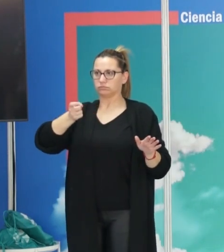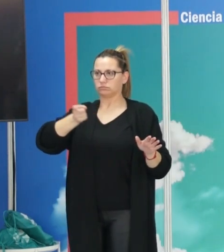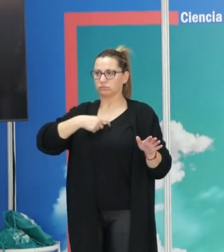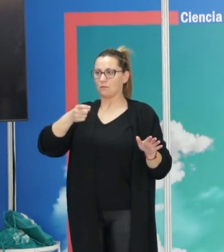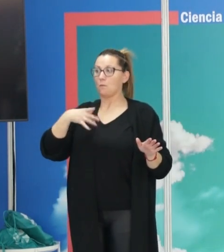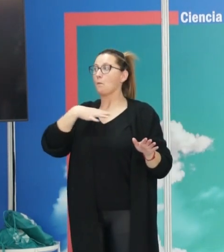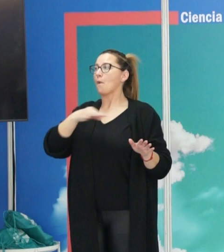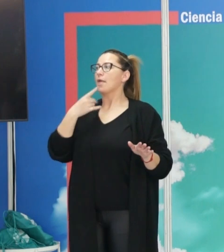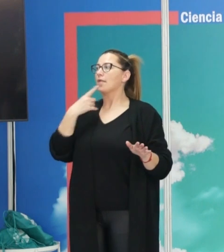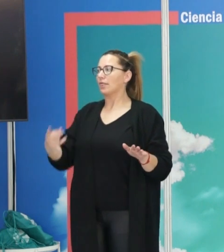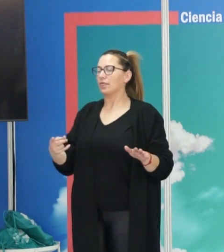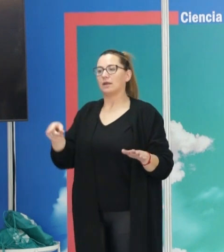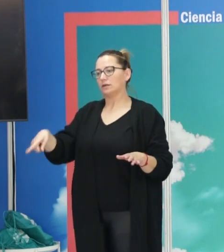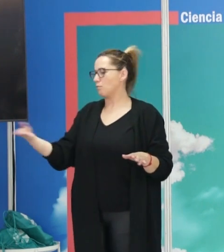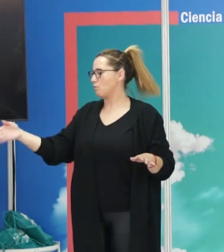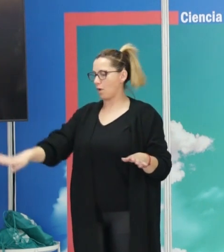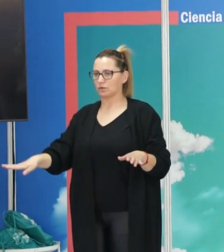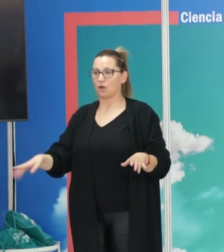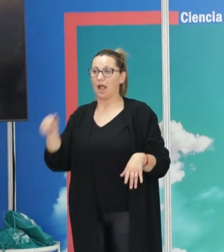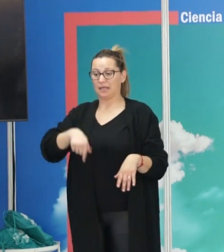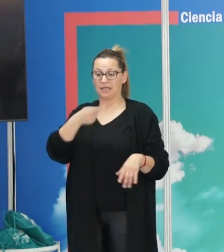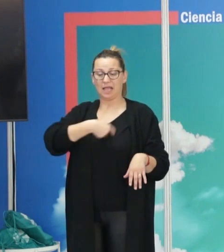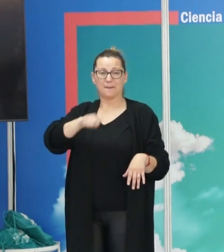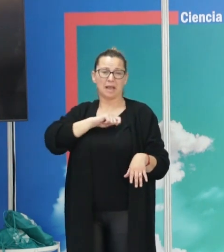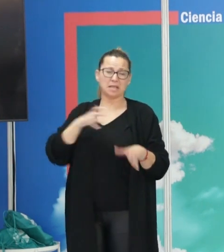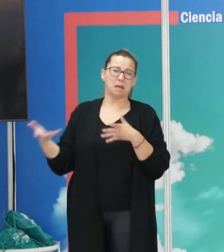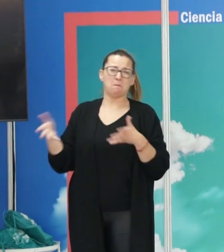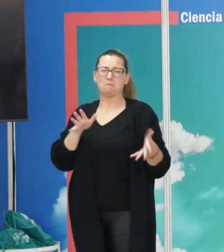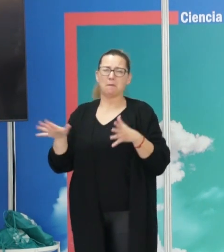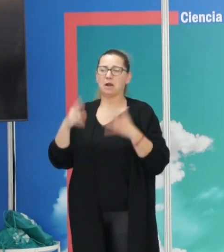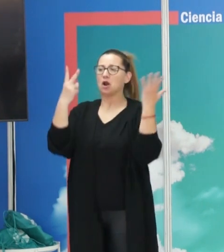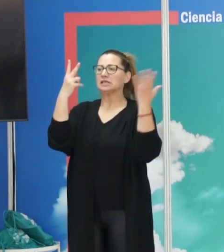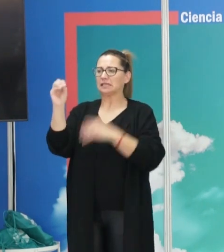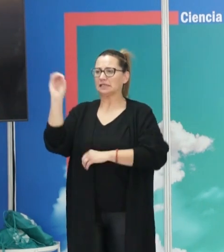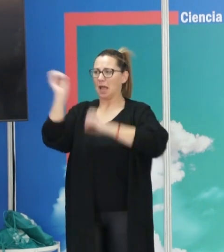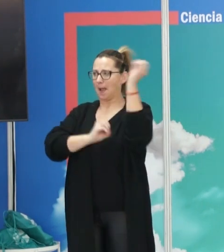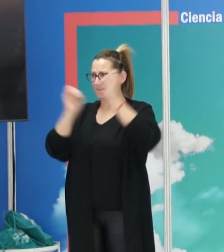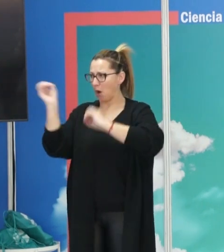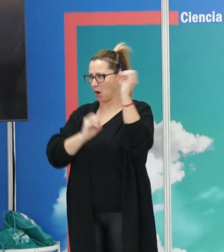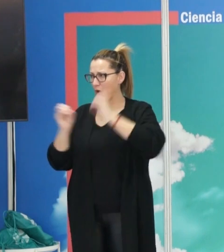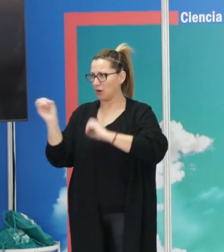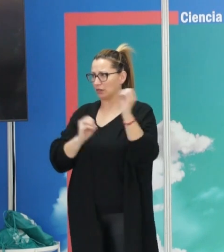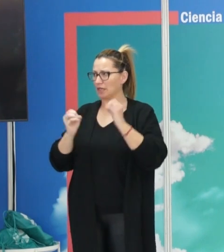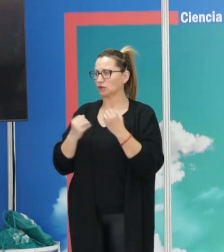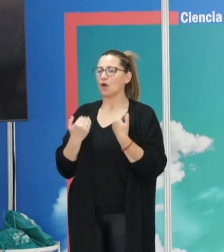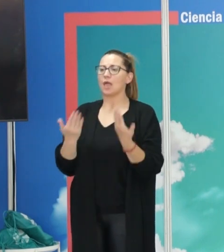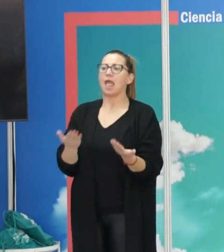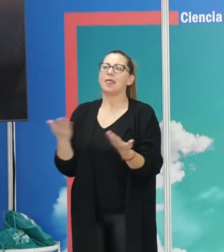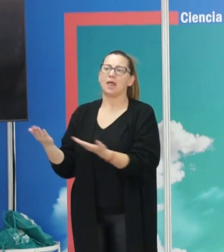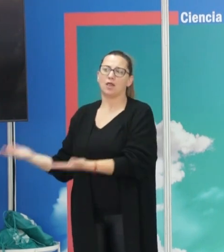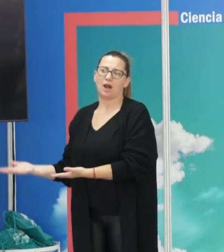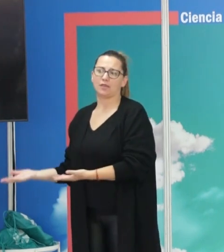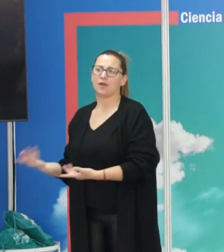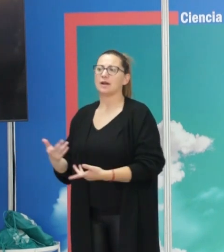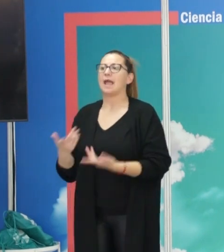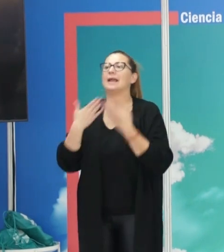Esto ha facilitado la donación de órganos. En España, aproximadamente el 70% de todas las donaciones proceden de individuos en muerte